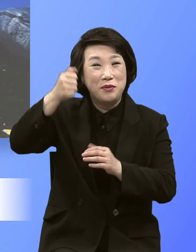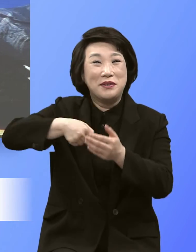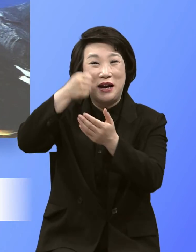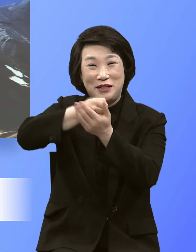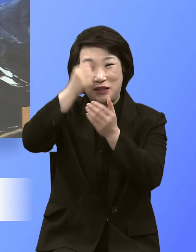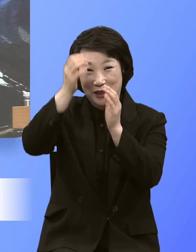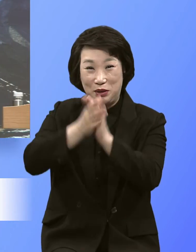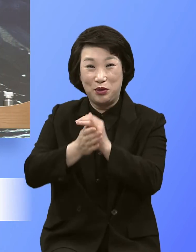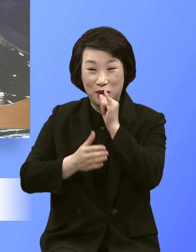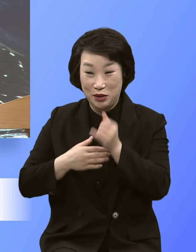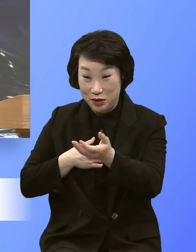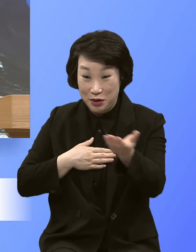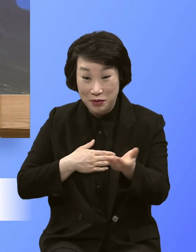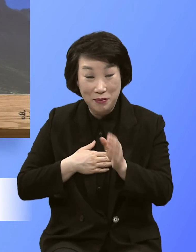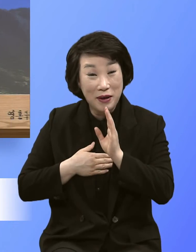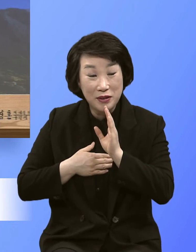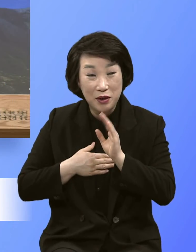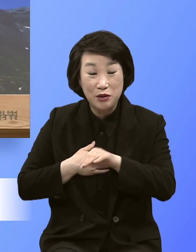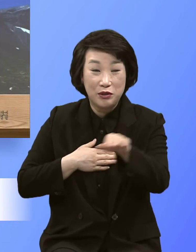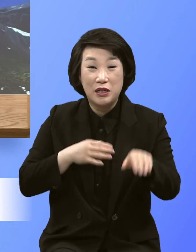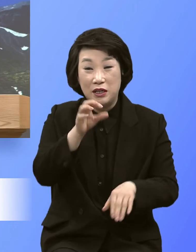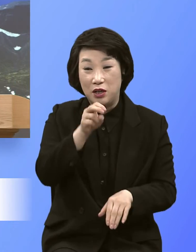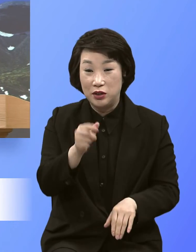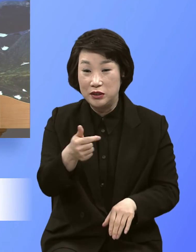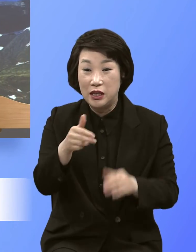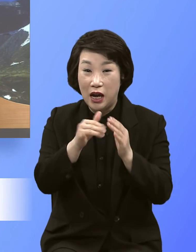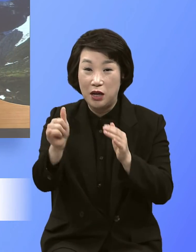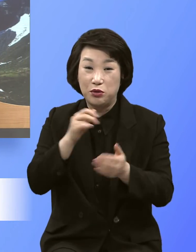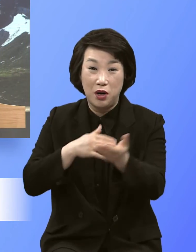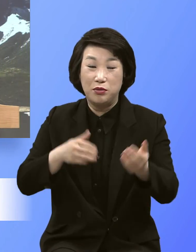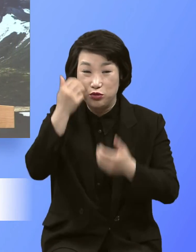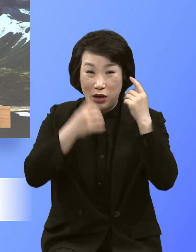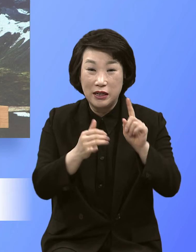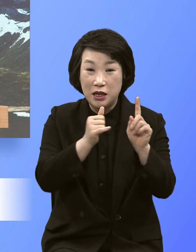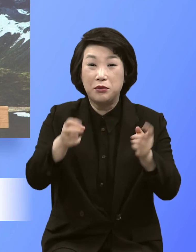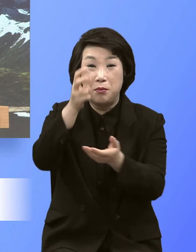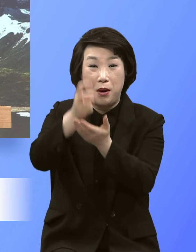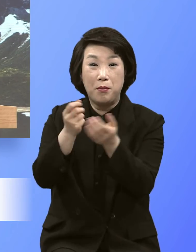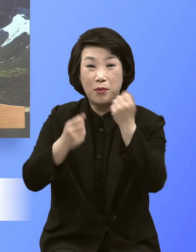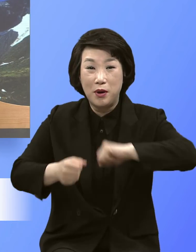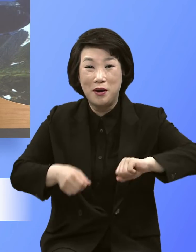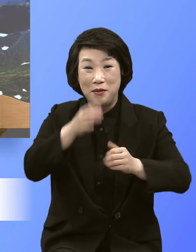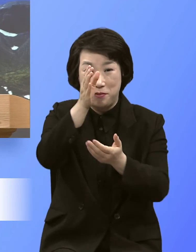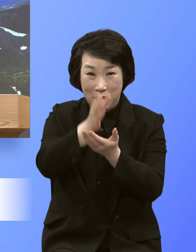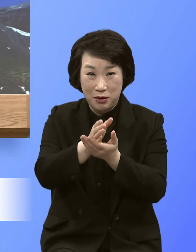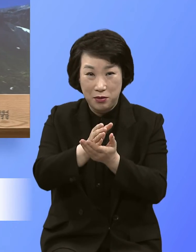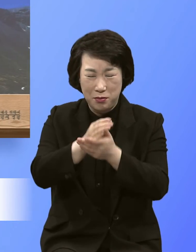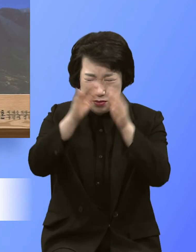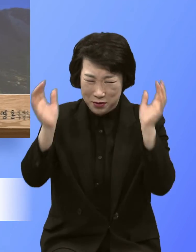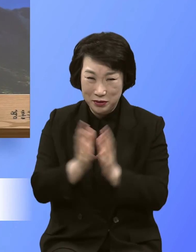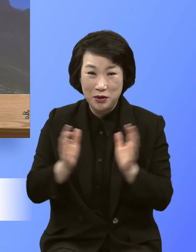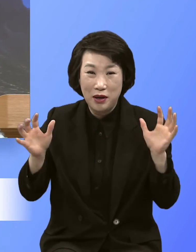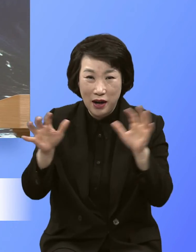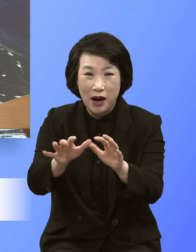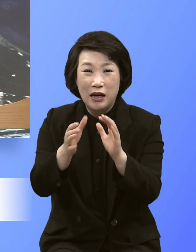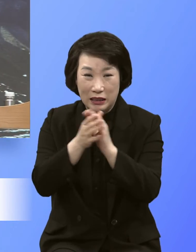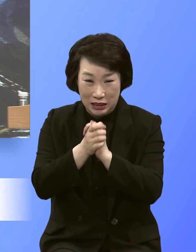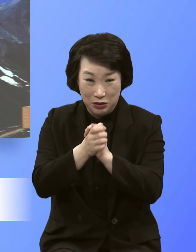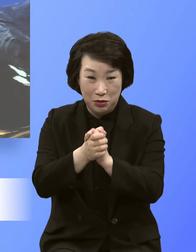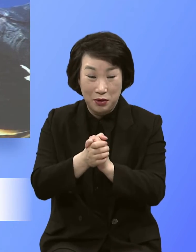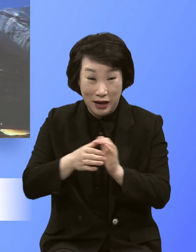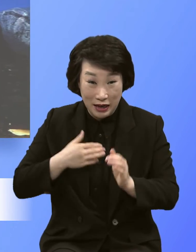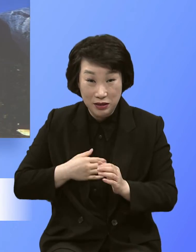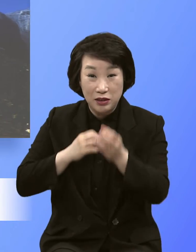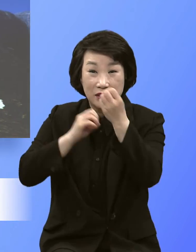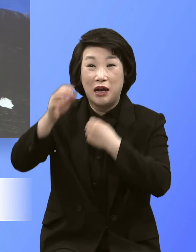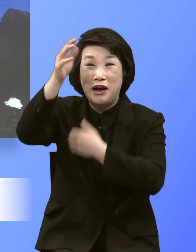있습니다. 우리 연세가족은 한 사람도 이 질서를 파괴하지 마시기 바랍니다. 기도의 응답은 하나님께서